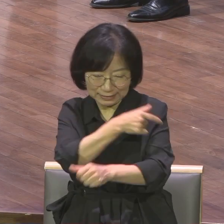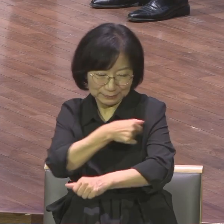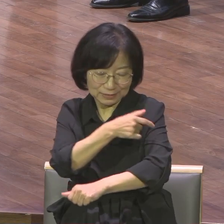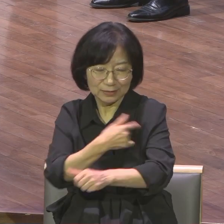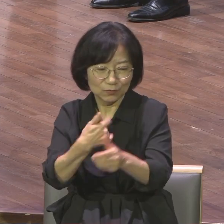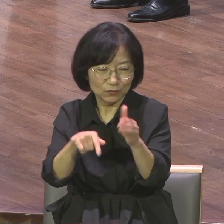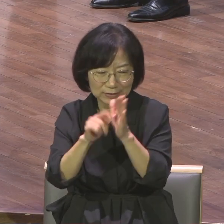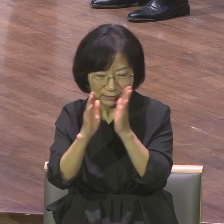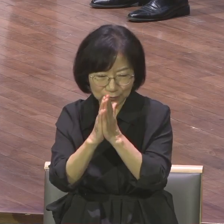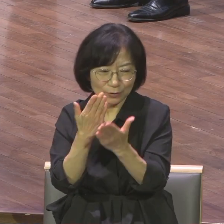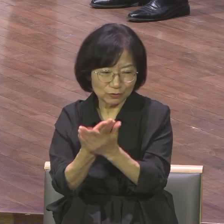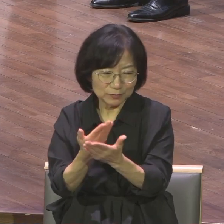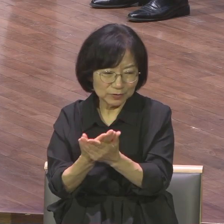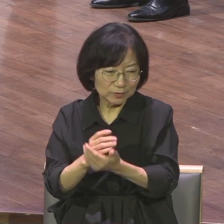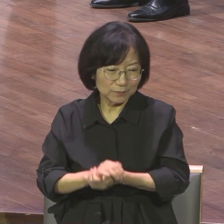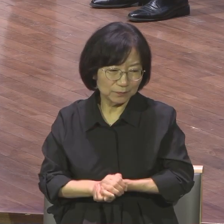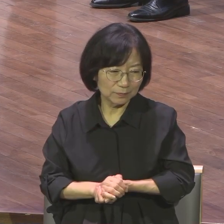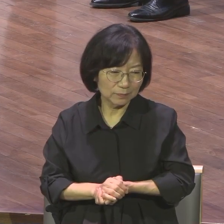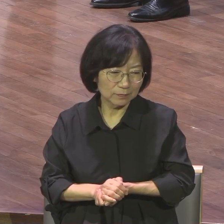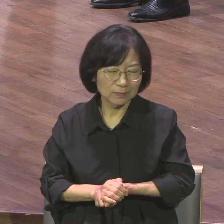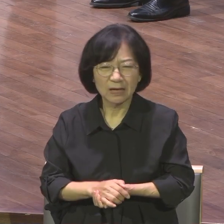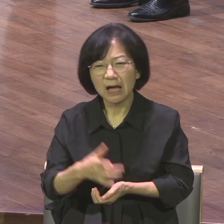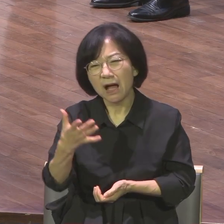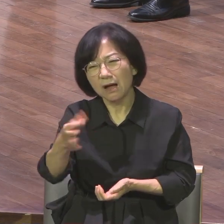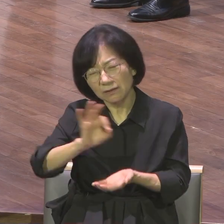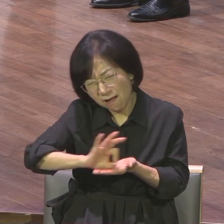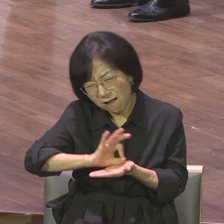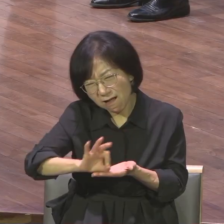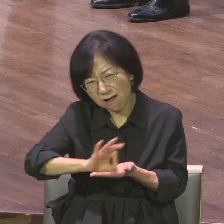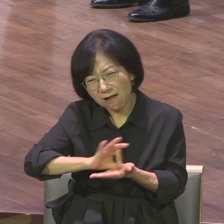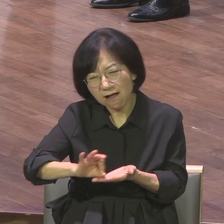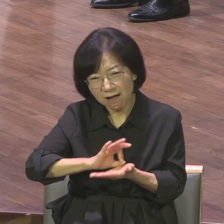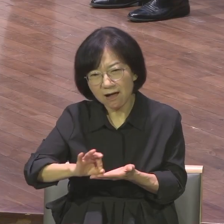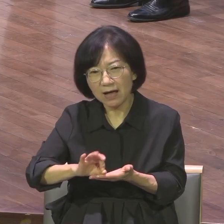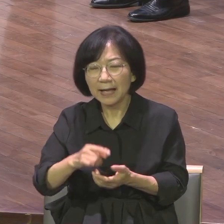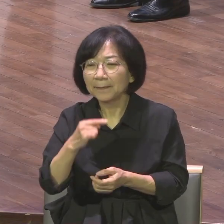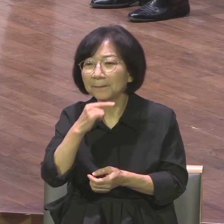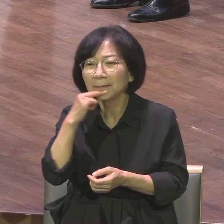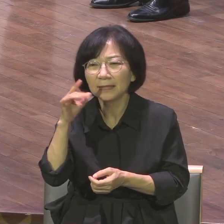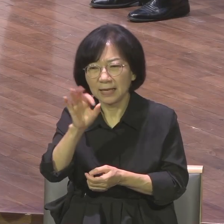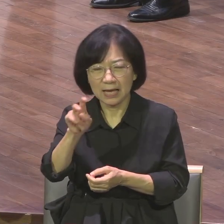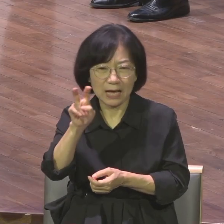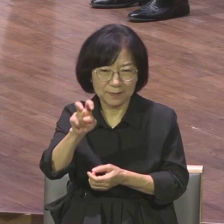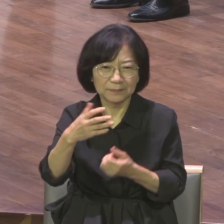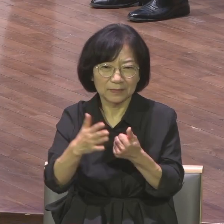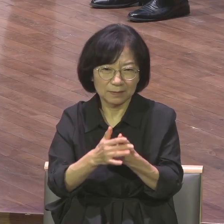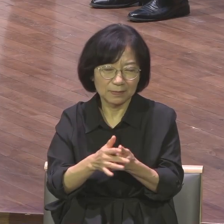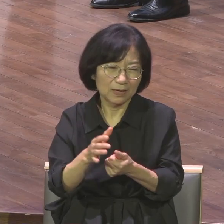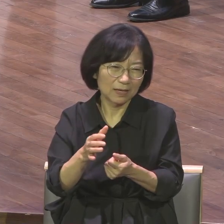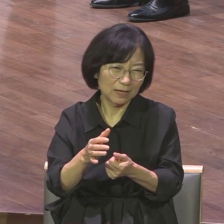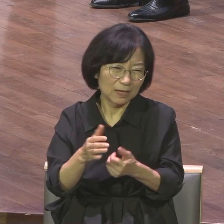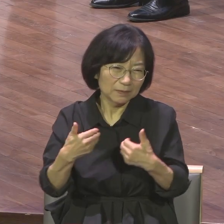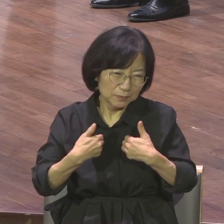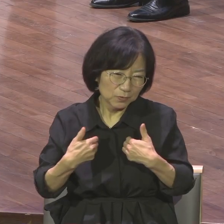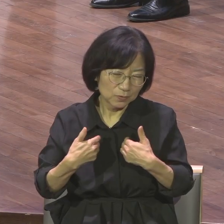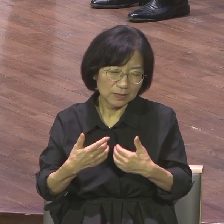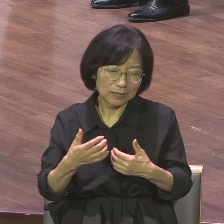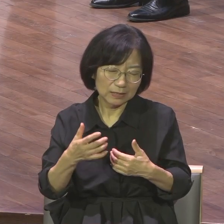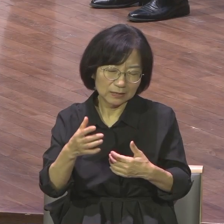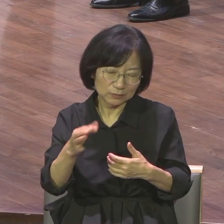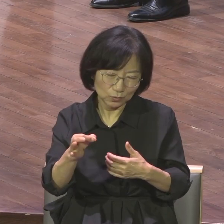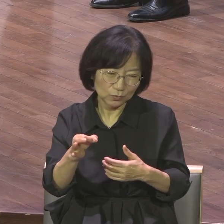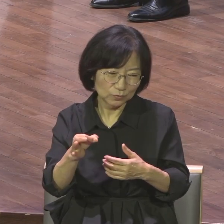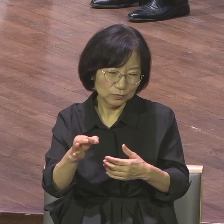바랍니다. 특별히 경제적으로 돈이 많이 든다고 합니다. 필요한 것을 하나님 채워주옵소서. 이